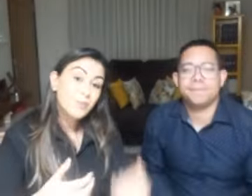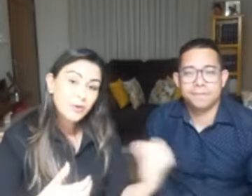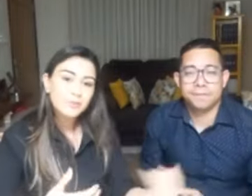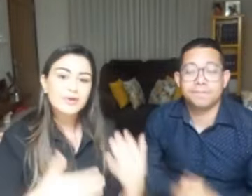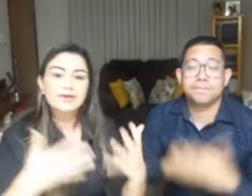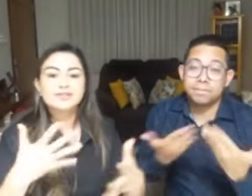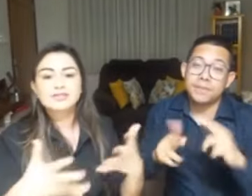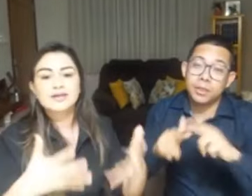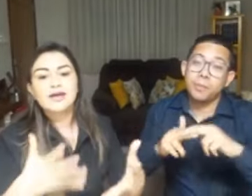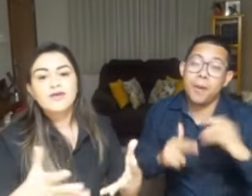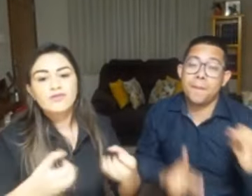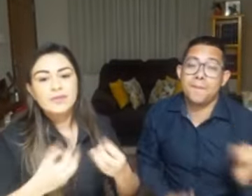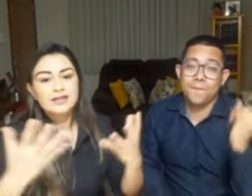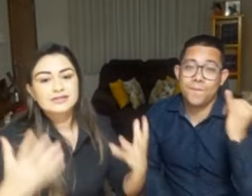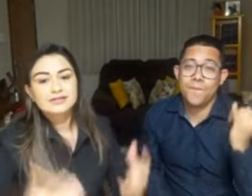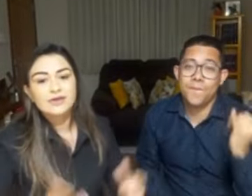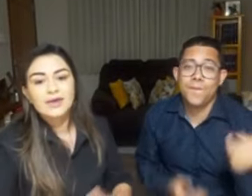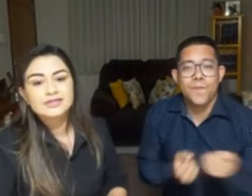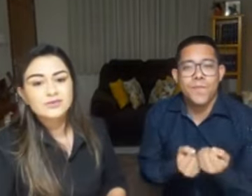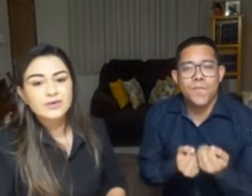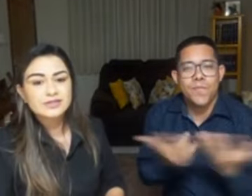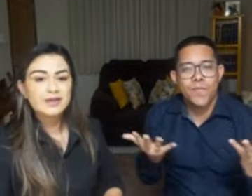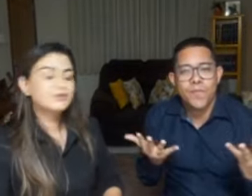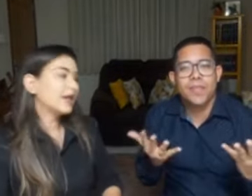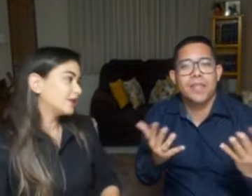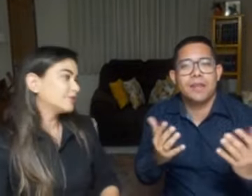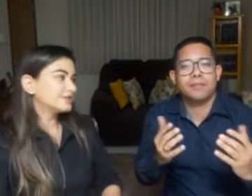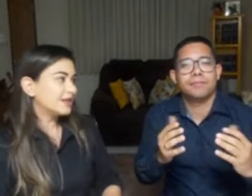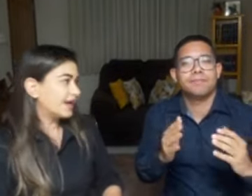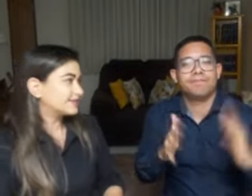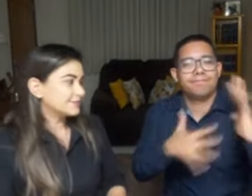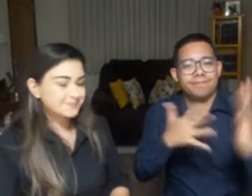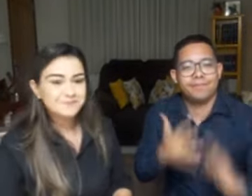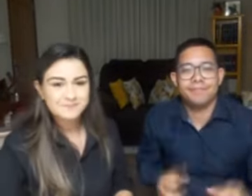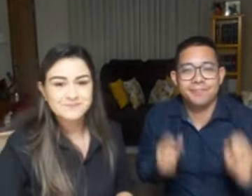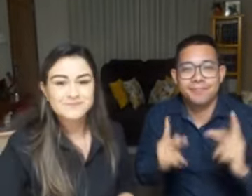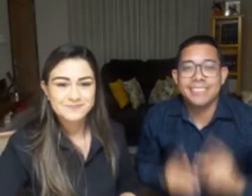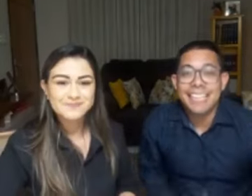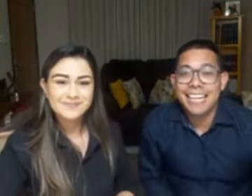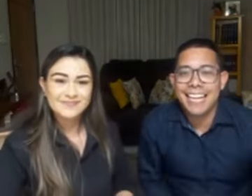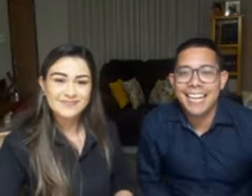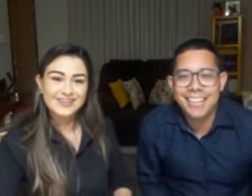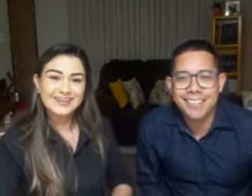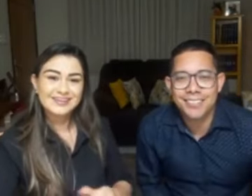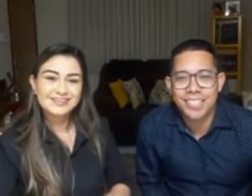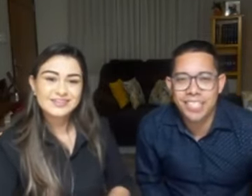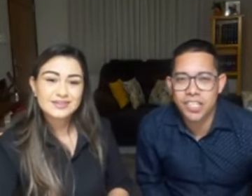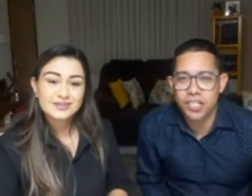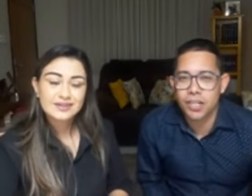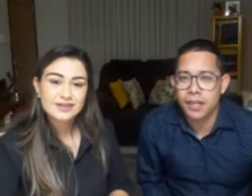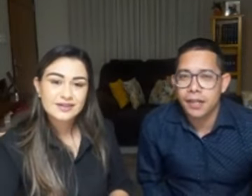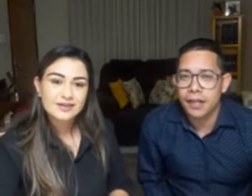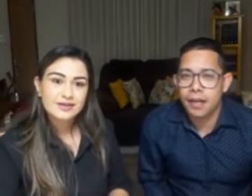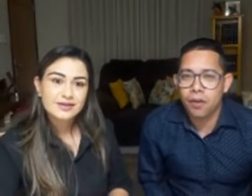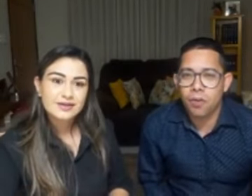é muito importante essa fomentação aí desse conhecimento da língua de sinais. É isso, a